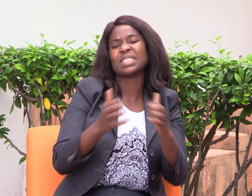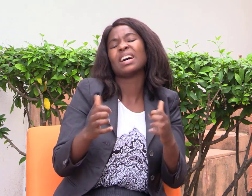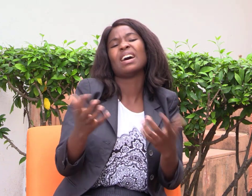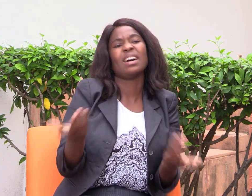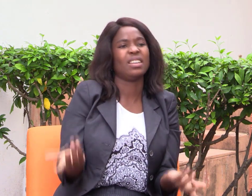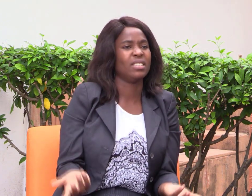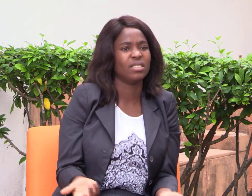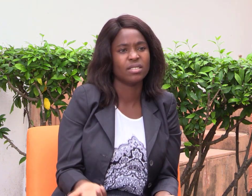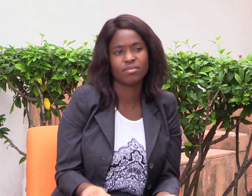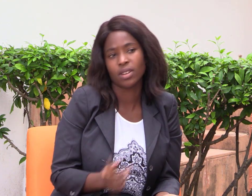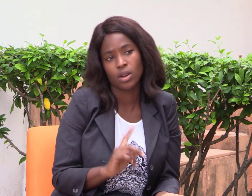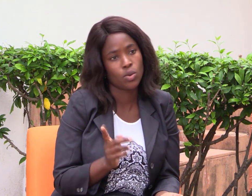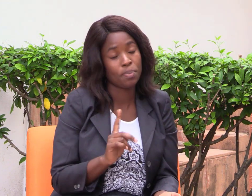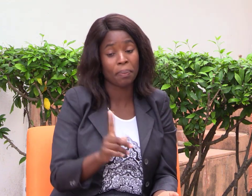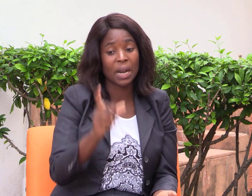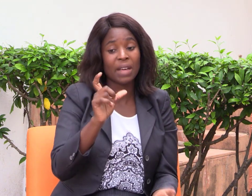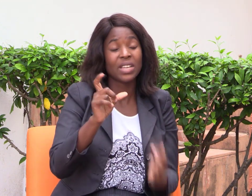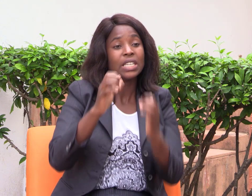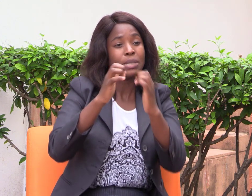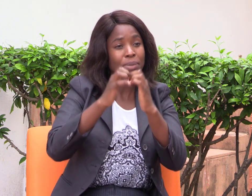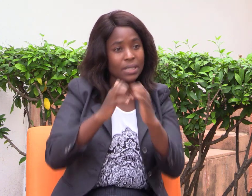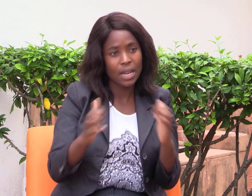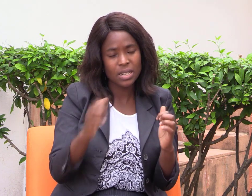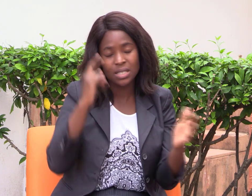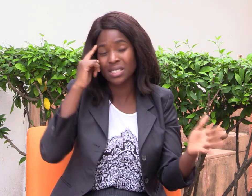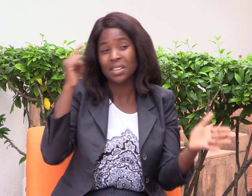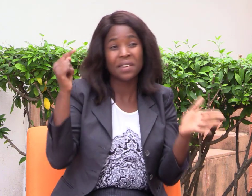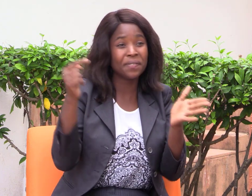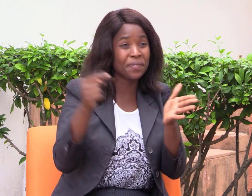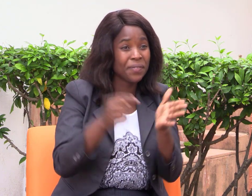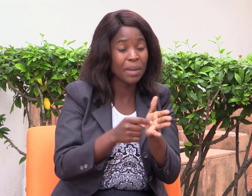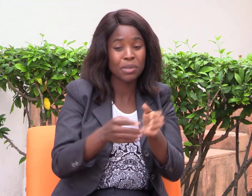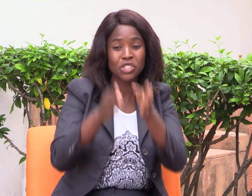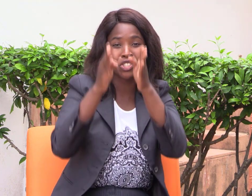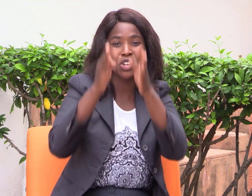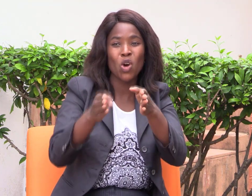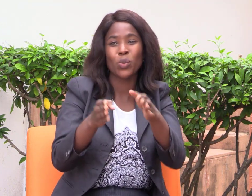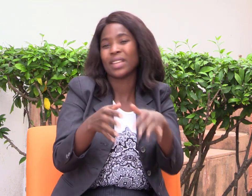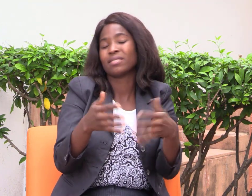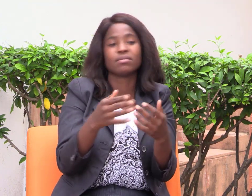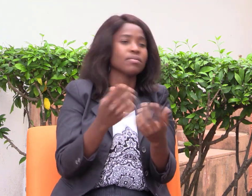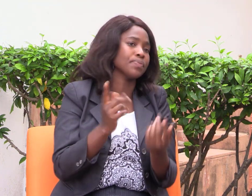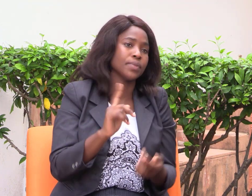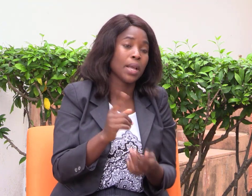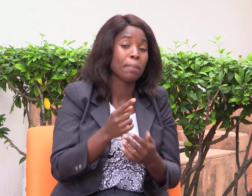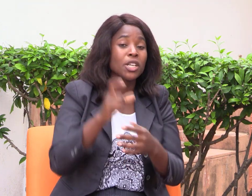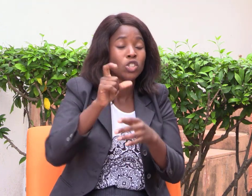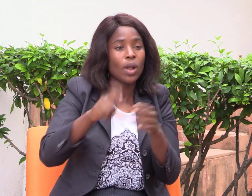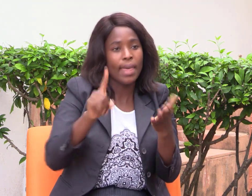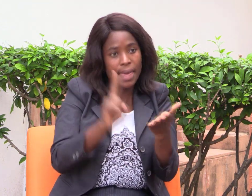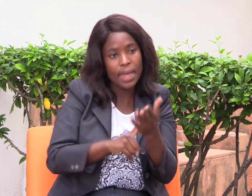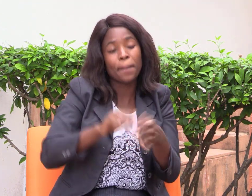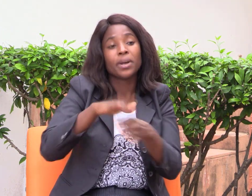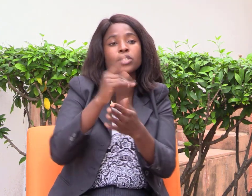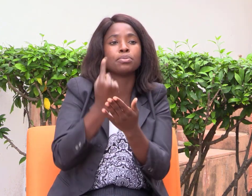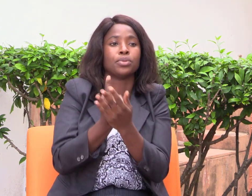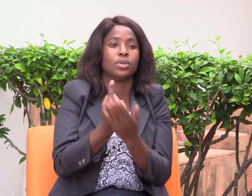mulher, não deve ser tratado como algo especial só. É